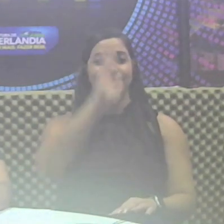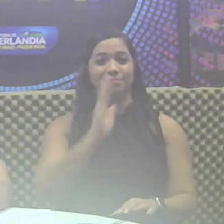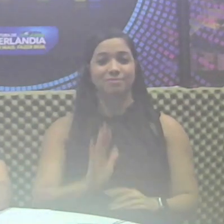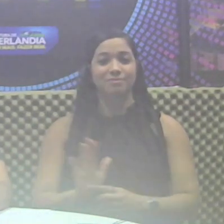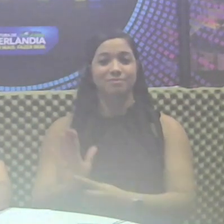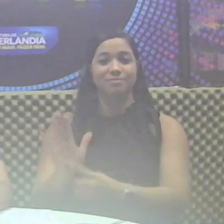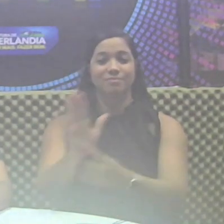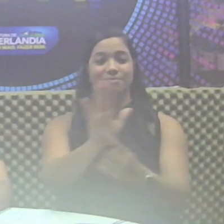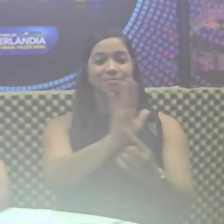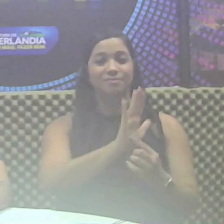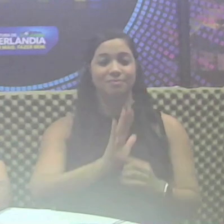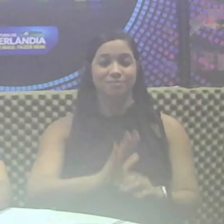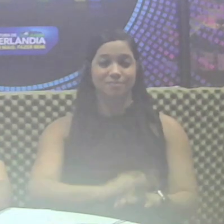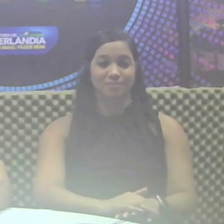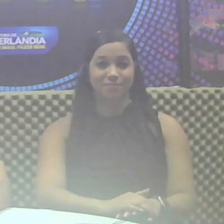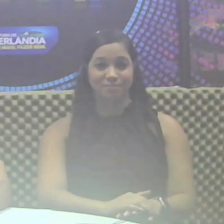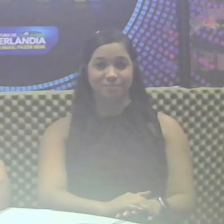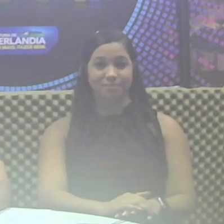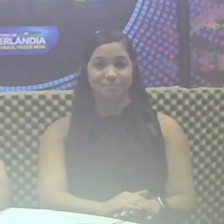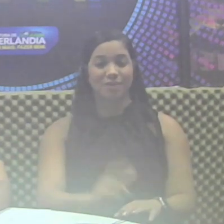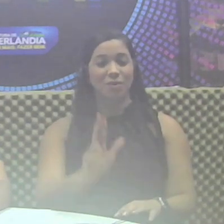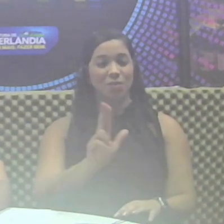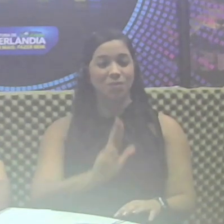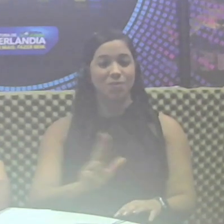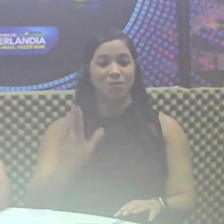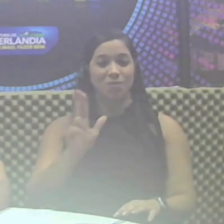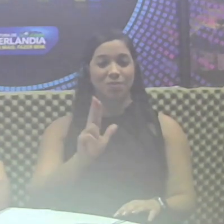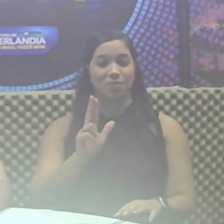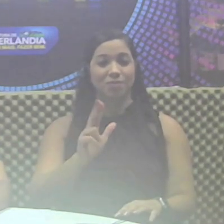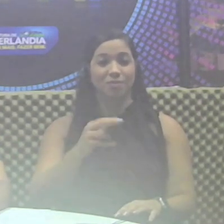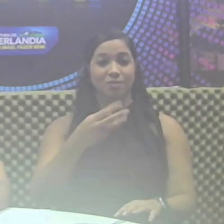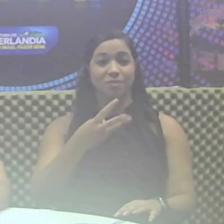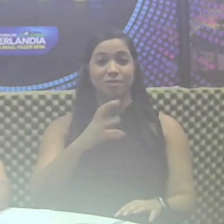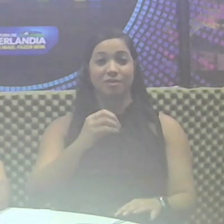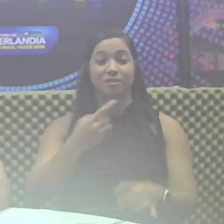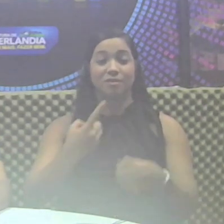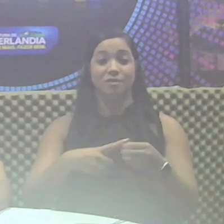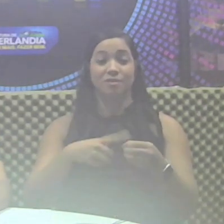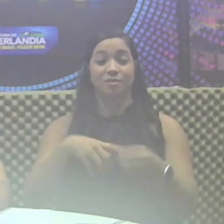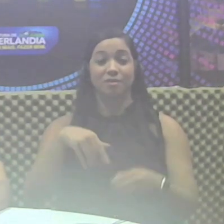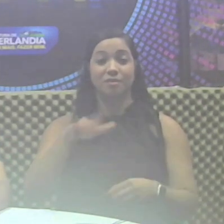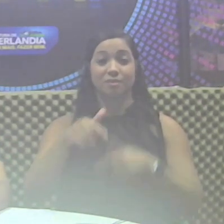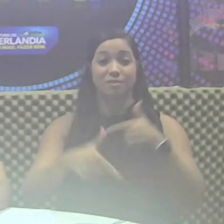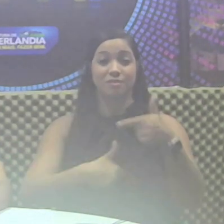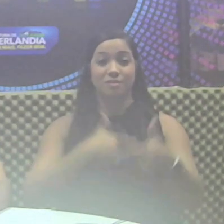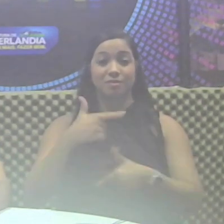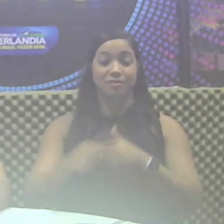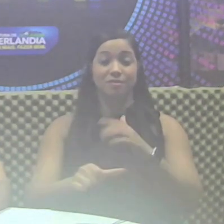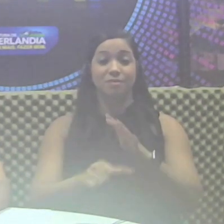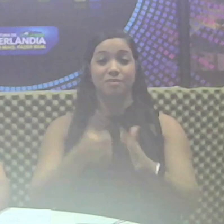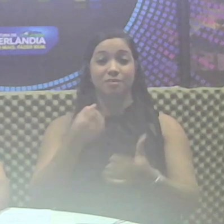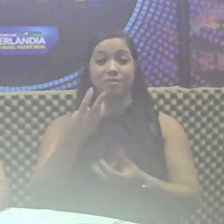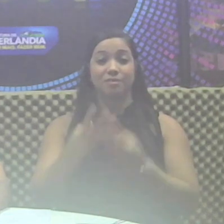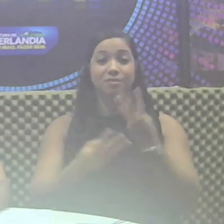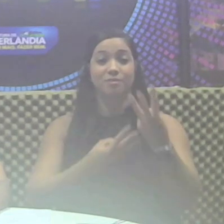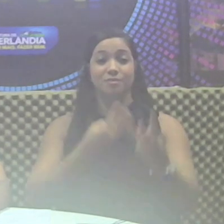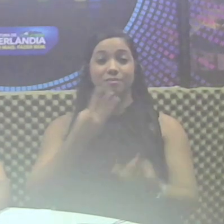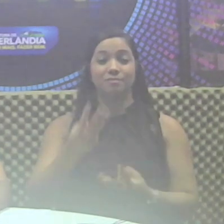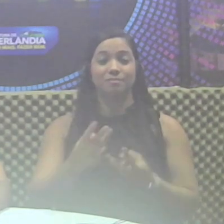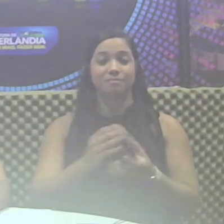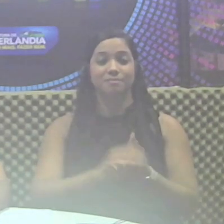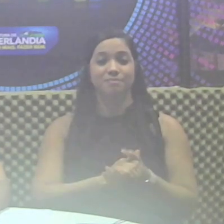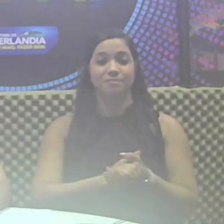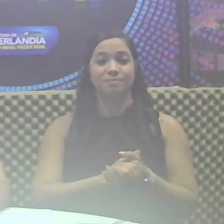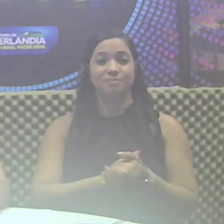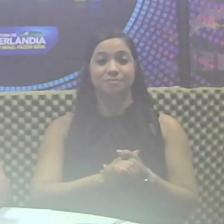destaque nacional. Uberlândia figura entre as 30 cidades que mais geraram emprego no primeiro trimestre. Com